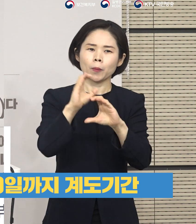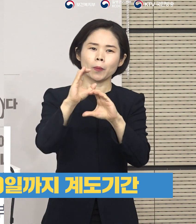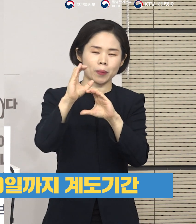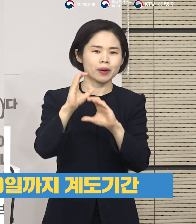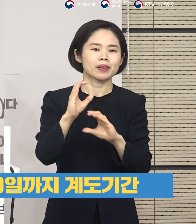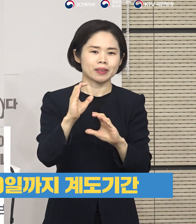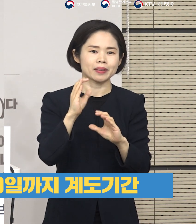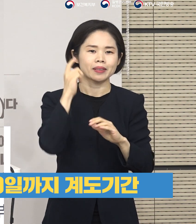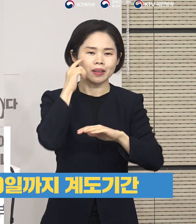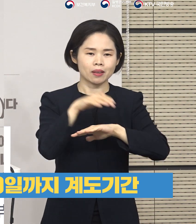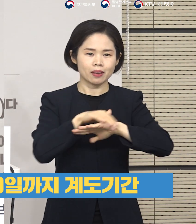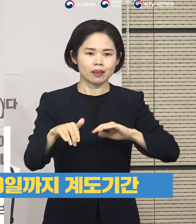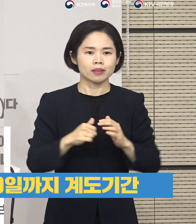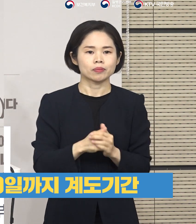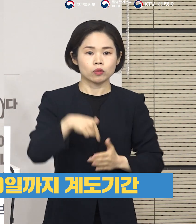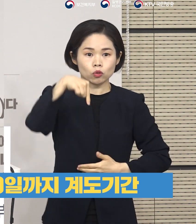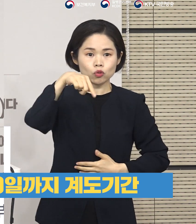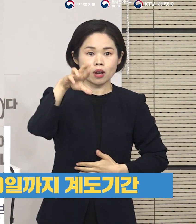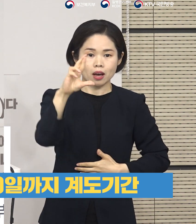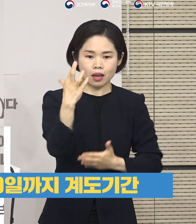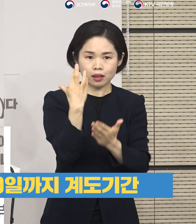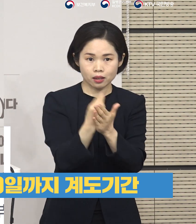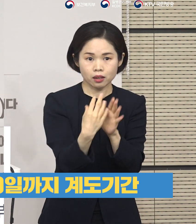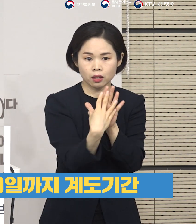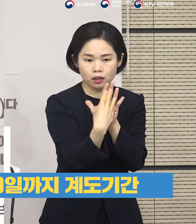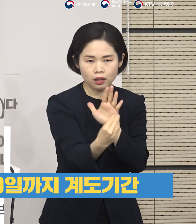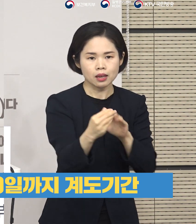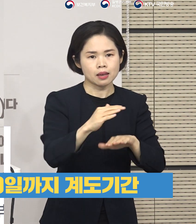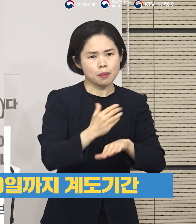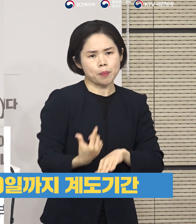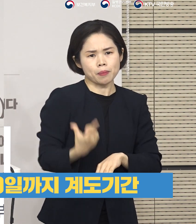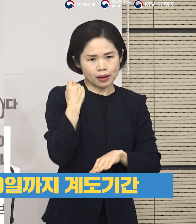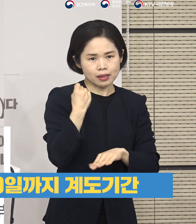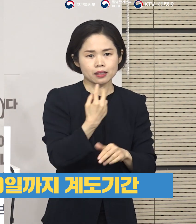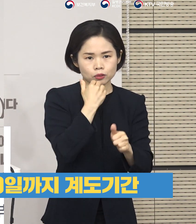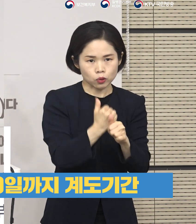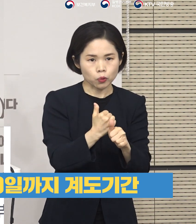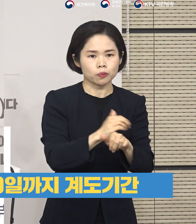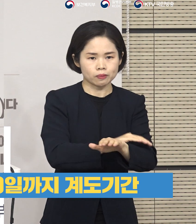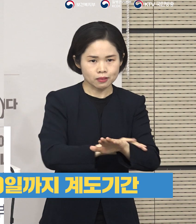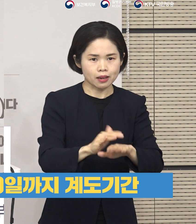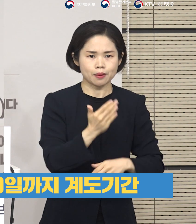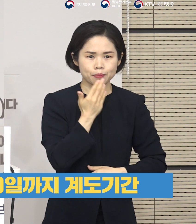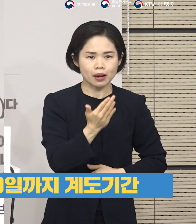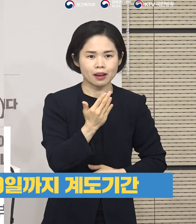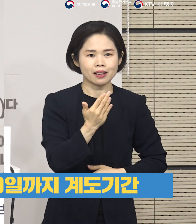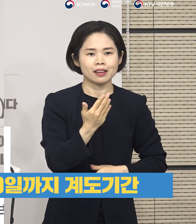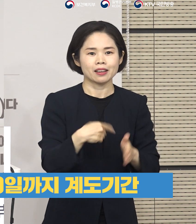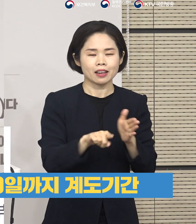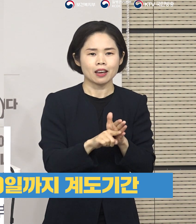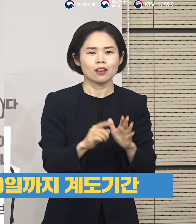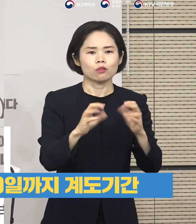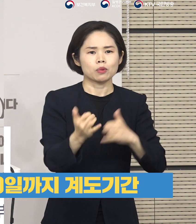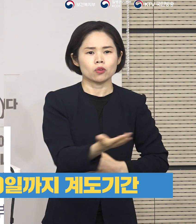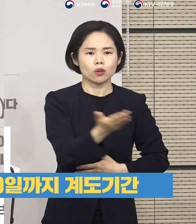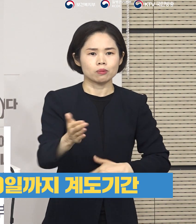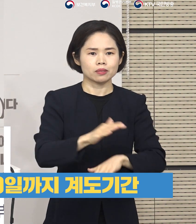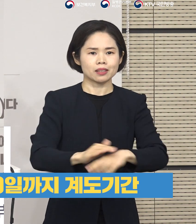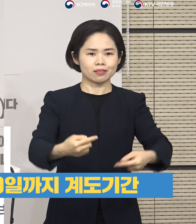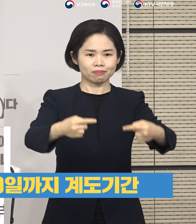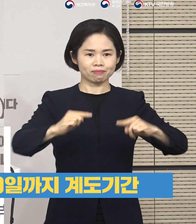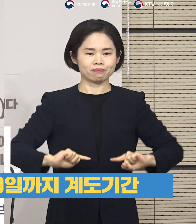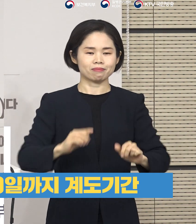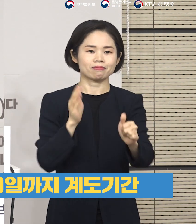이용에 불편함이 없도록 최선을 다하겠습니다. 전자출입 명부 시스템이 조기에 정착될 수 있도록